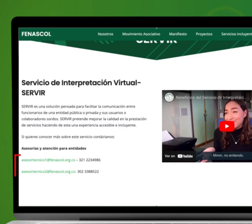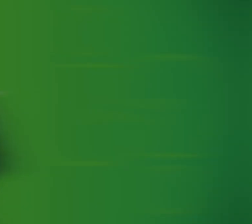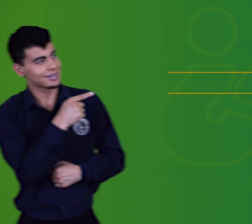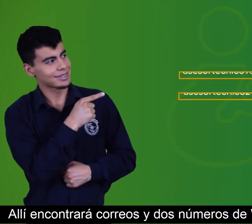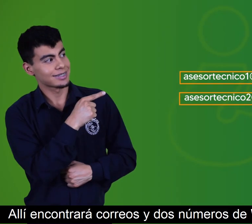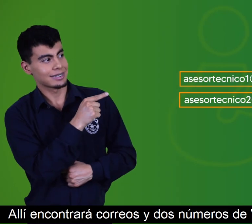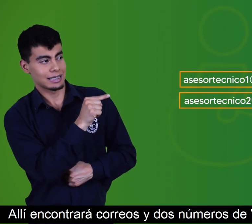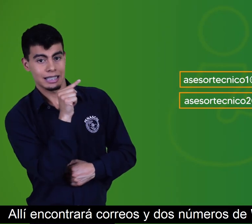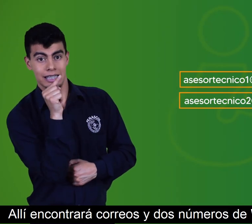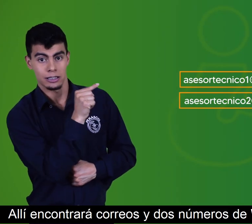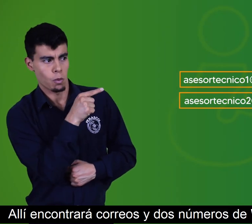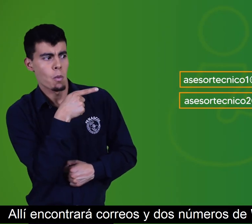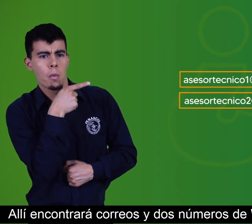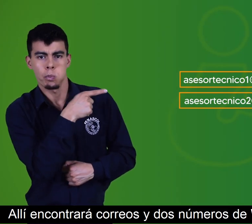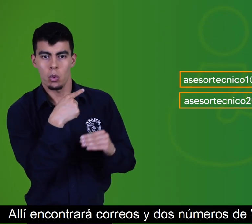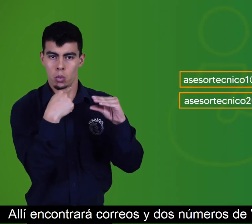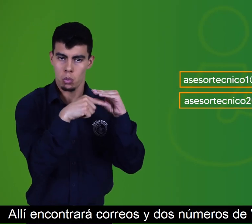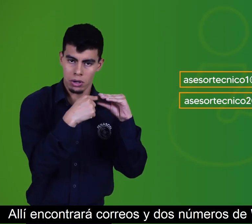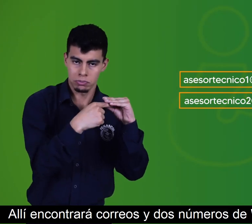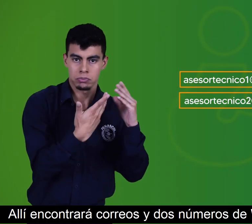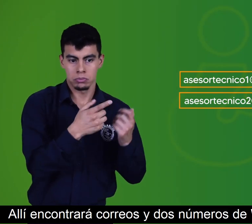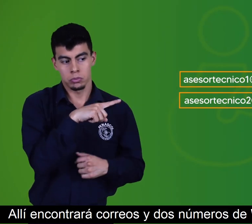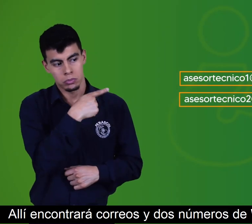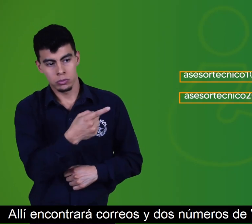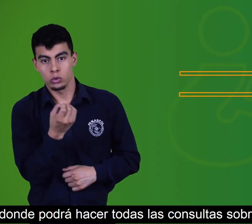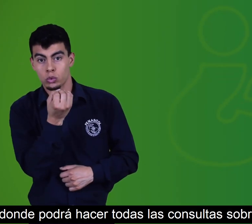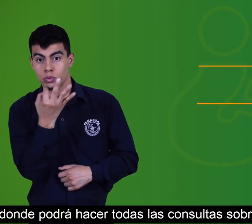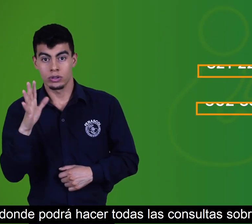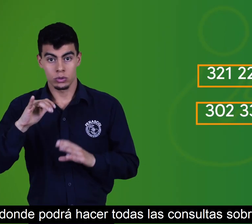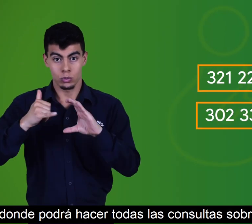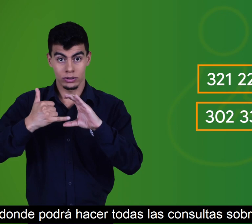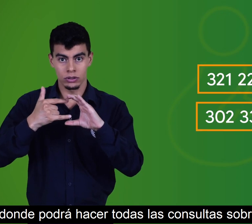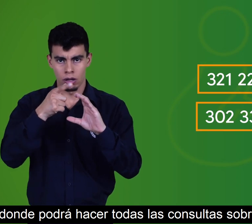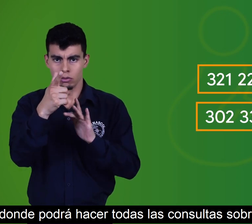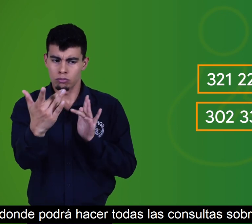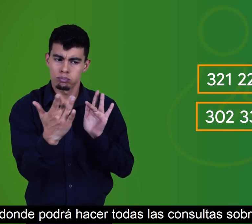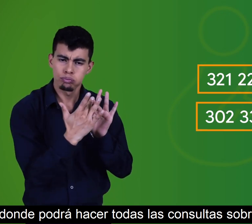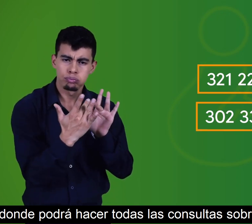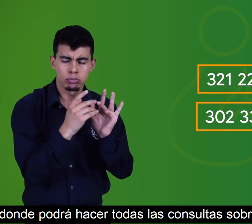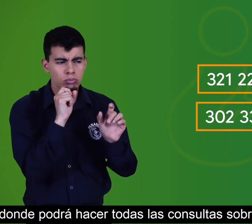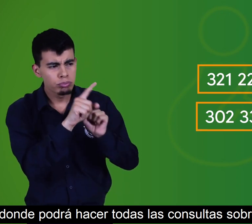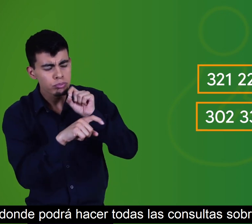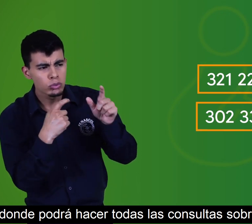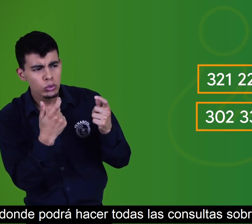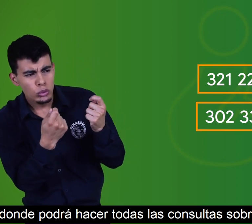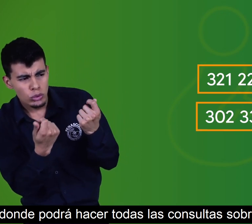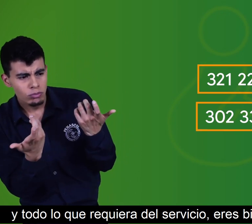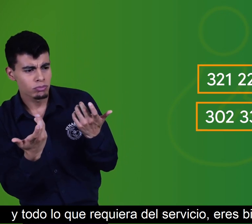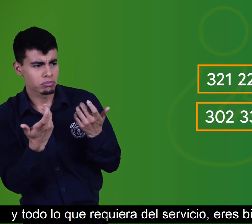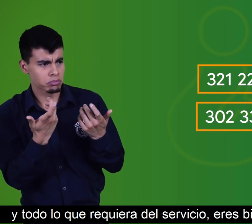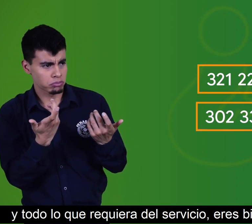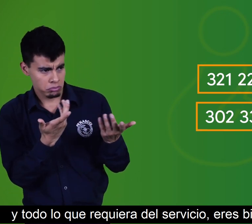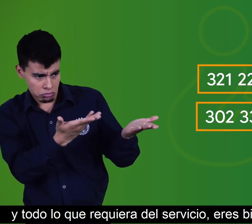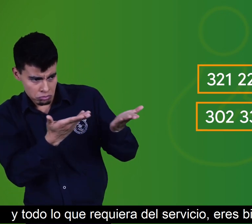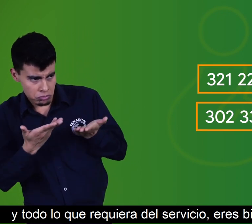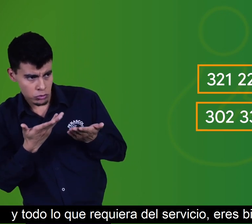Allí encontrará correos y dos números de WhatsApp donde podrá hacer todas las consultas sobre los costos y todo lo que requiera del